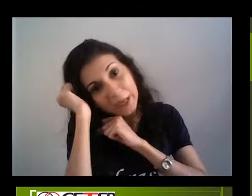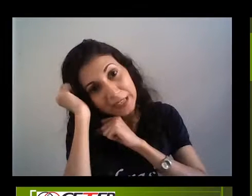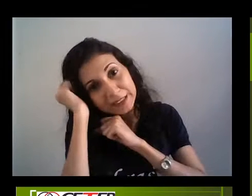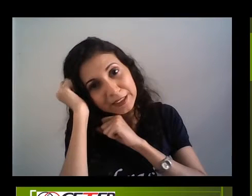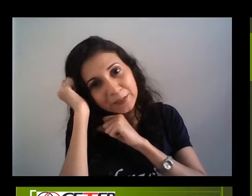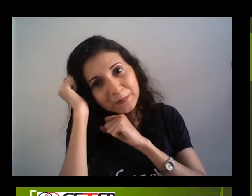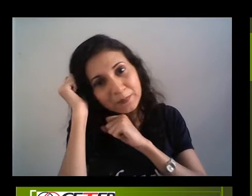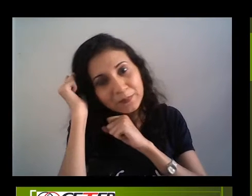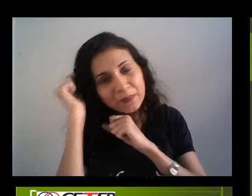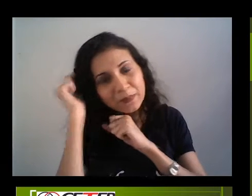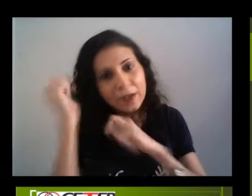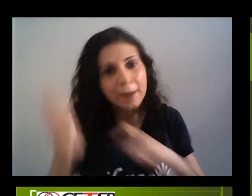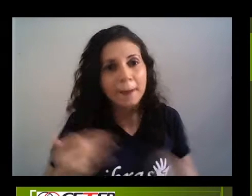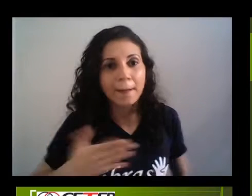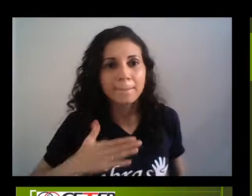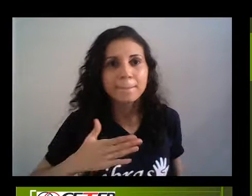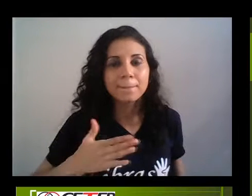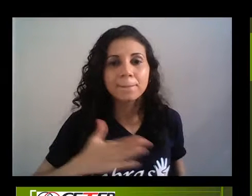adormece,